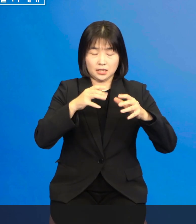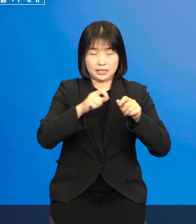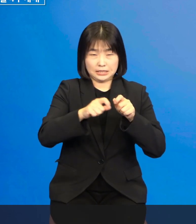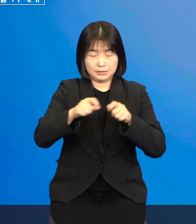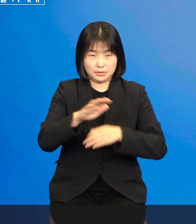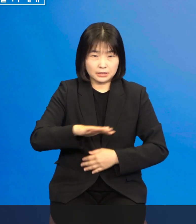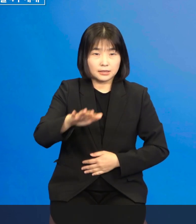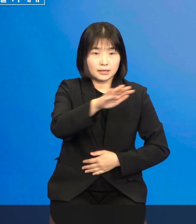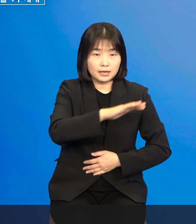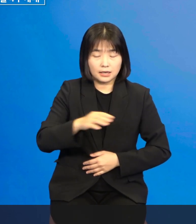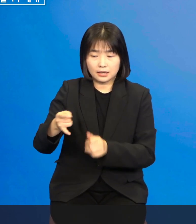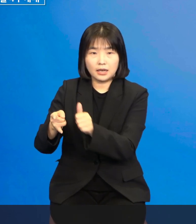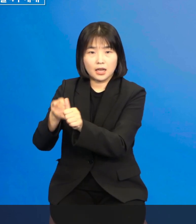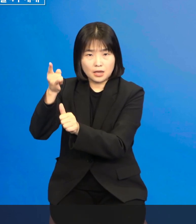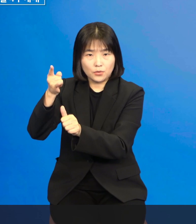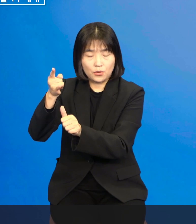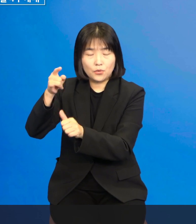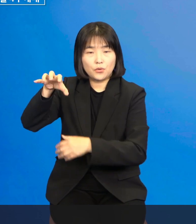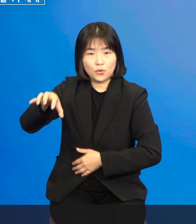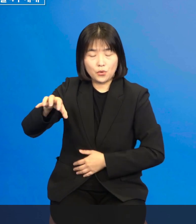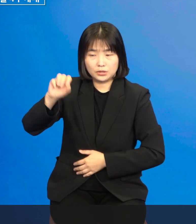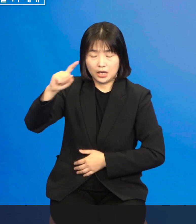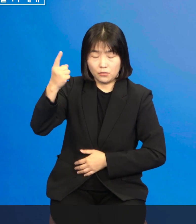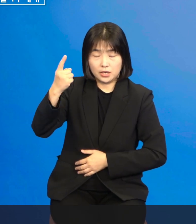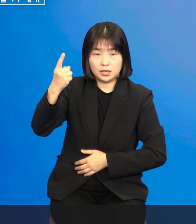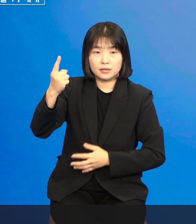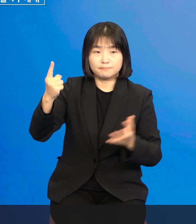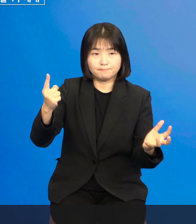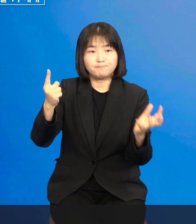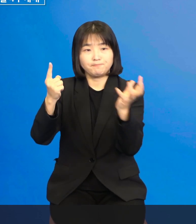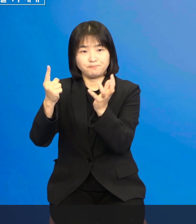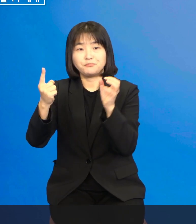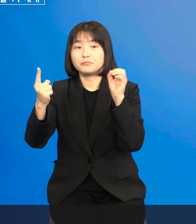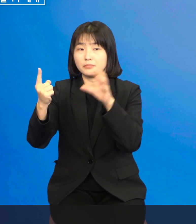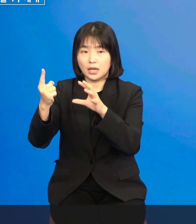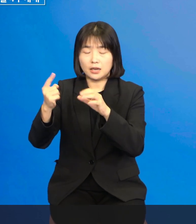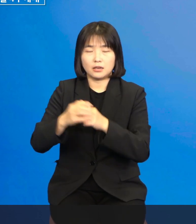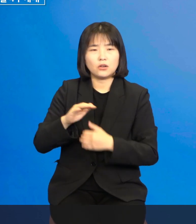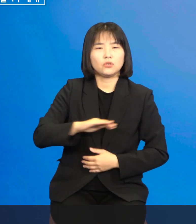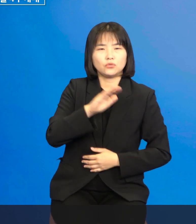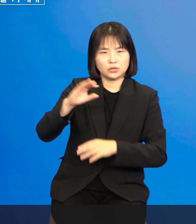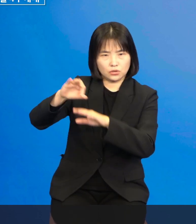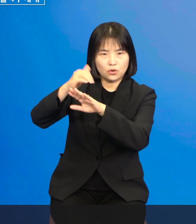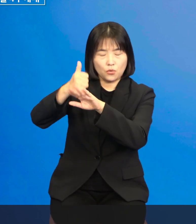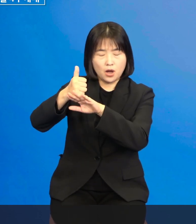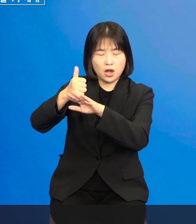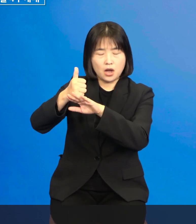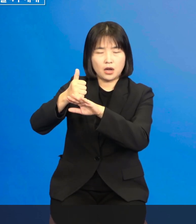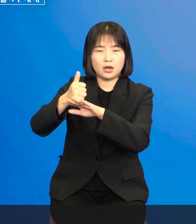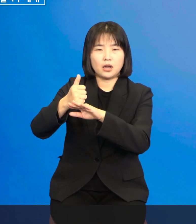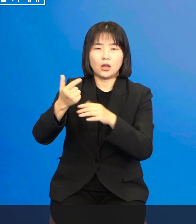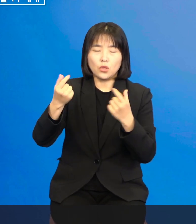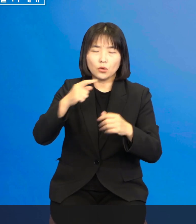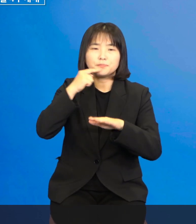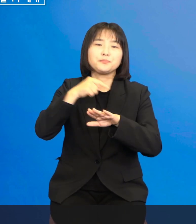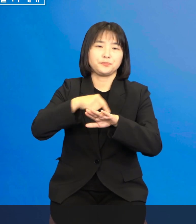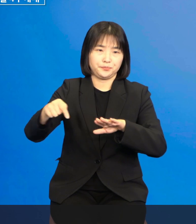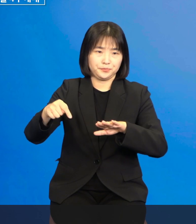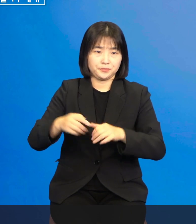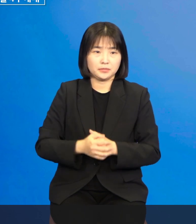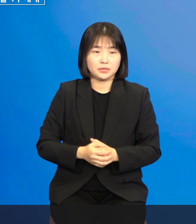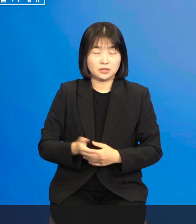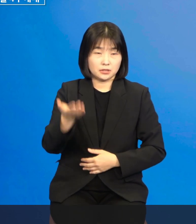이스라엘의 모든 지파가 헤브론으로 다윗을 찾아가서 말하였다. 우리는 임금님과 한